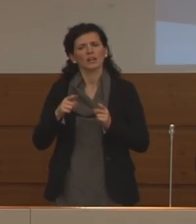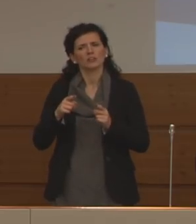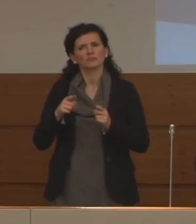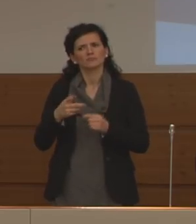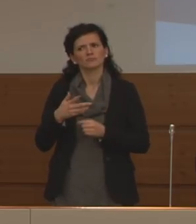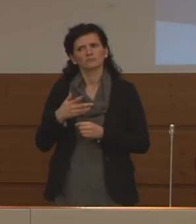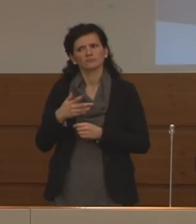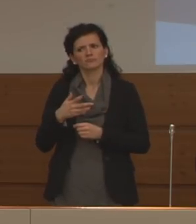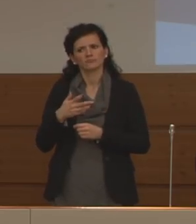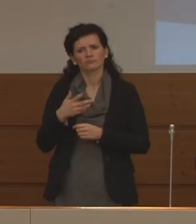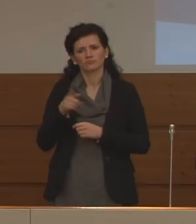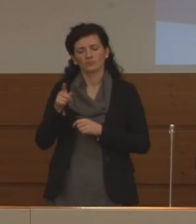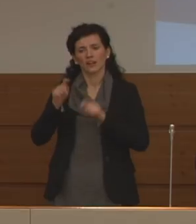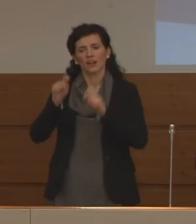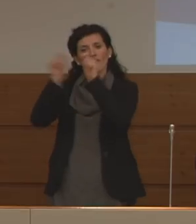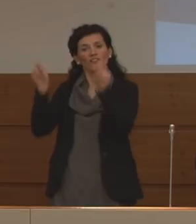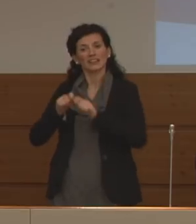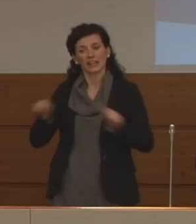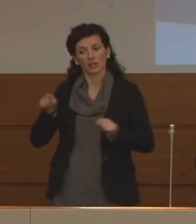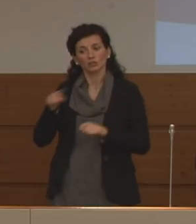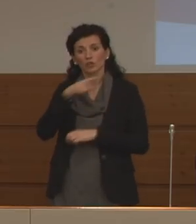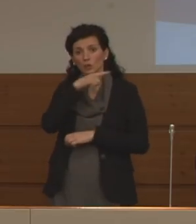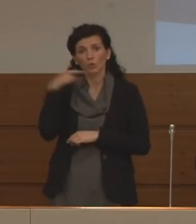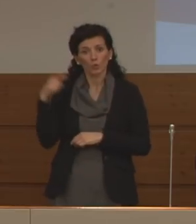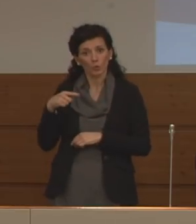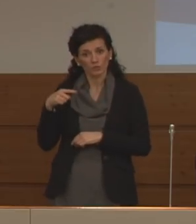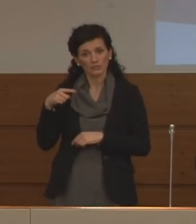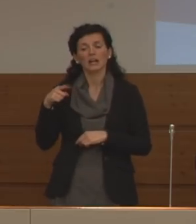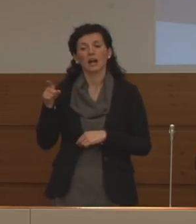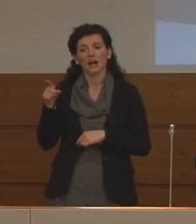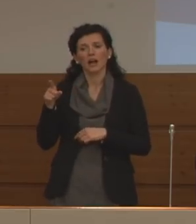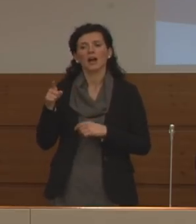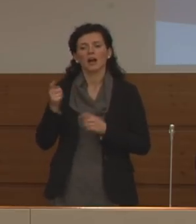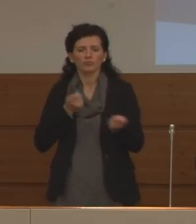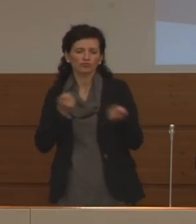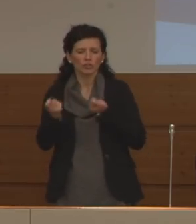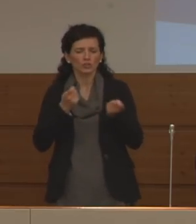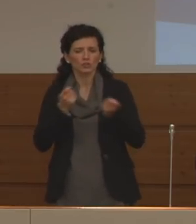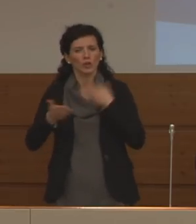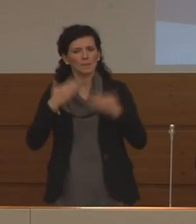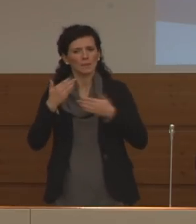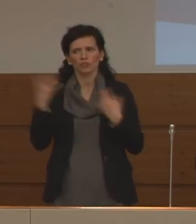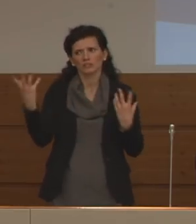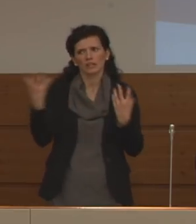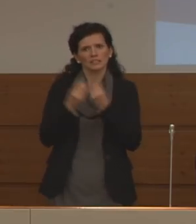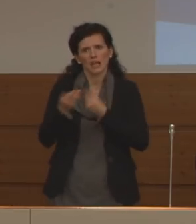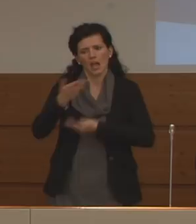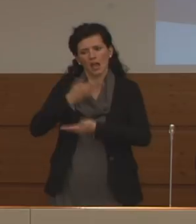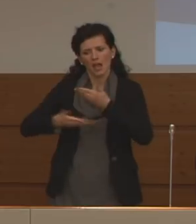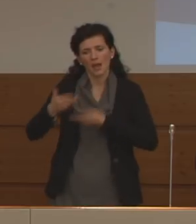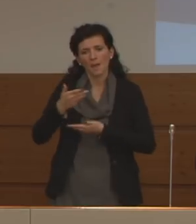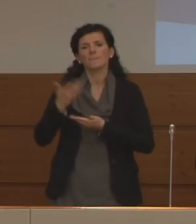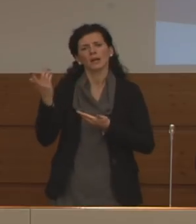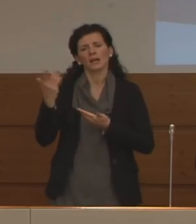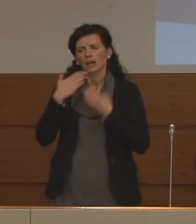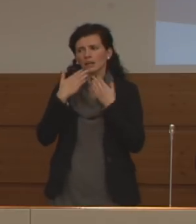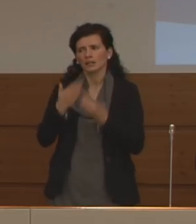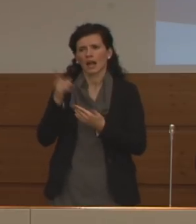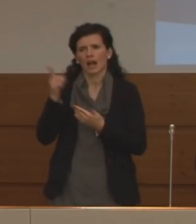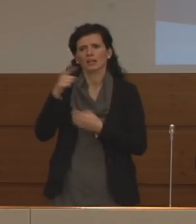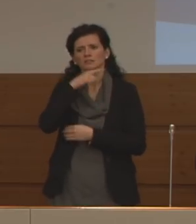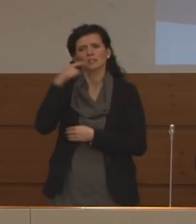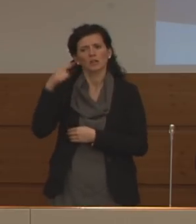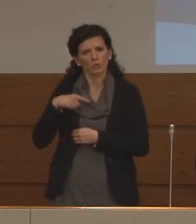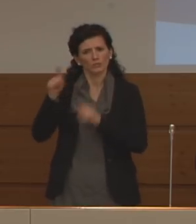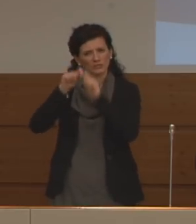contributo della federazione russa alla gestione delle nostre emergenze quindi anche loro saranno impiegati nell'attività